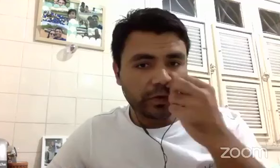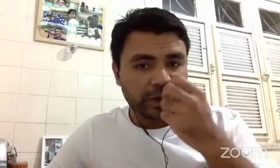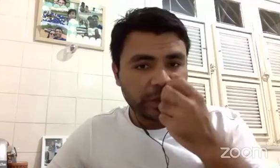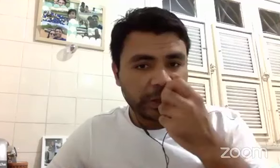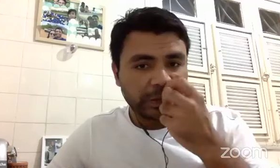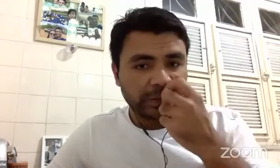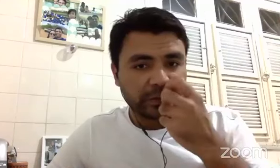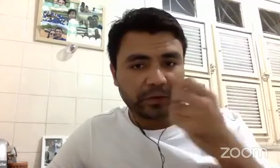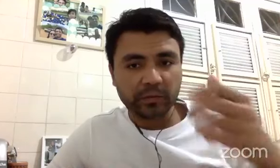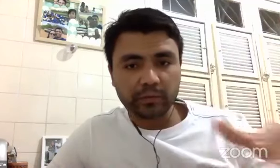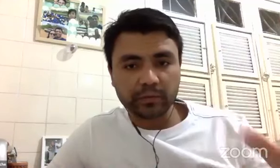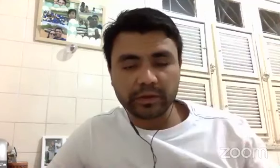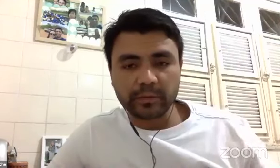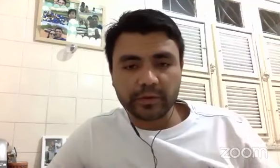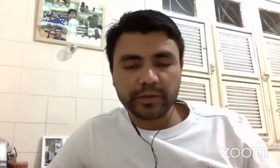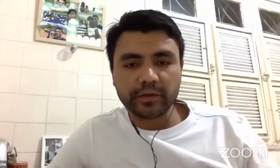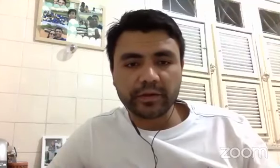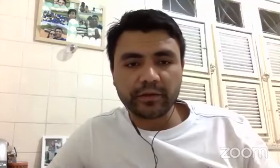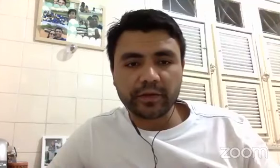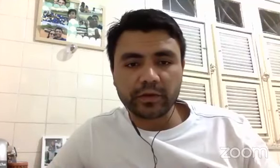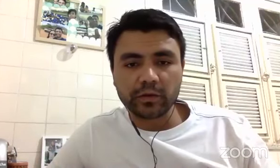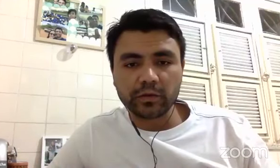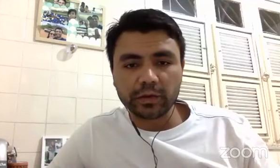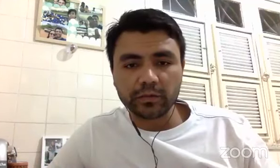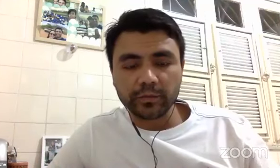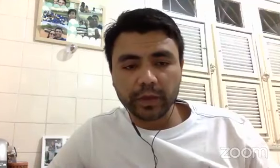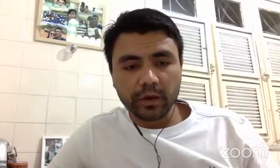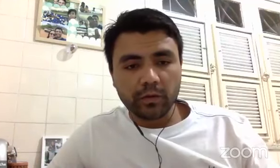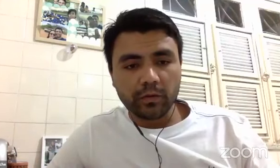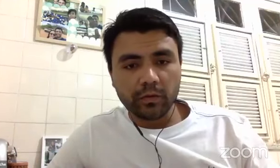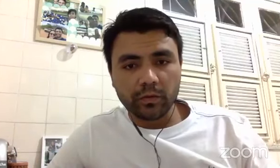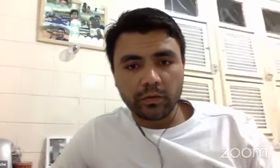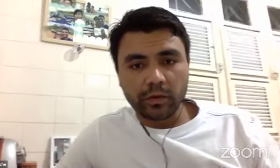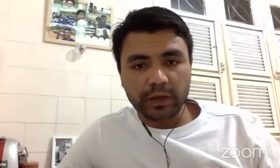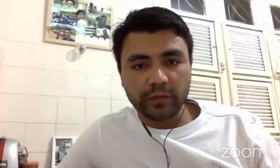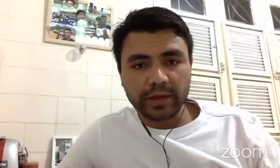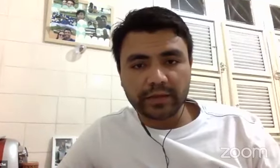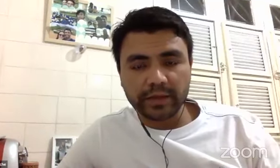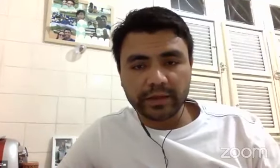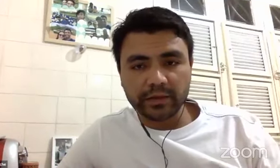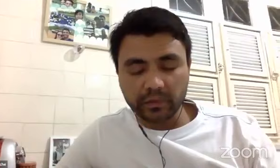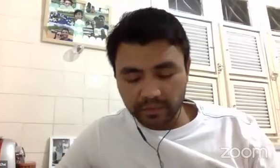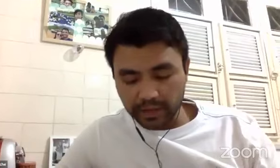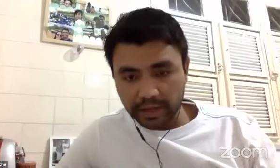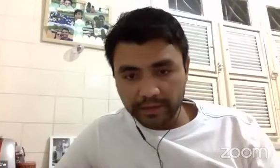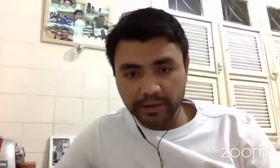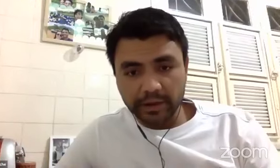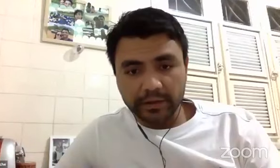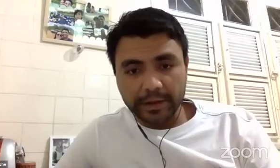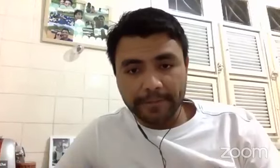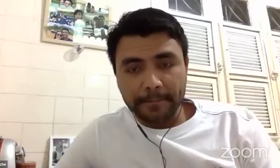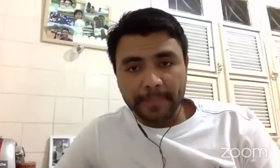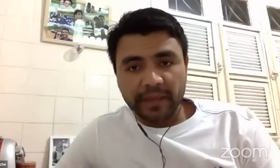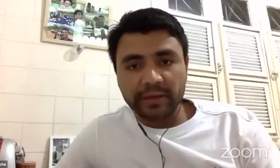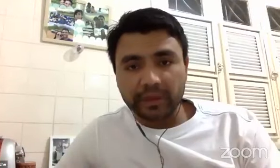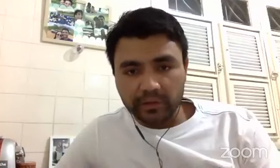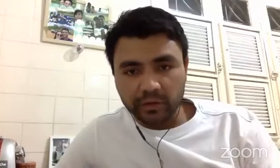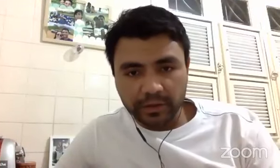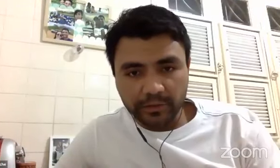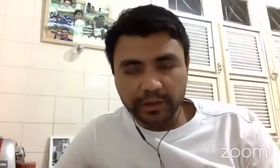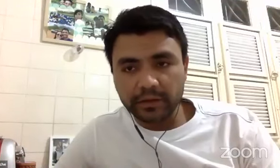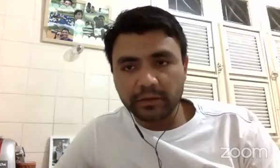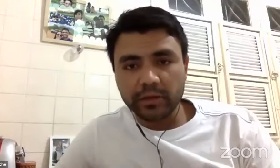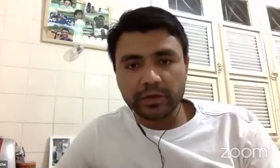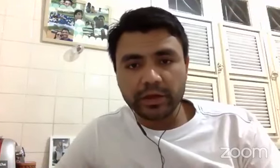pelo Zoom, a gente, nas próximas horas, deve estar soltando a divulgação aí nas redes sociais, tá? Vai estar o